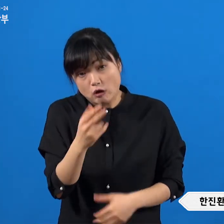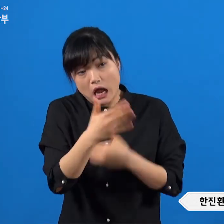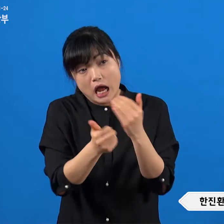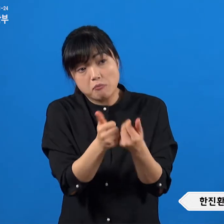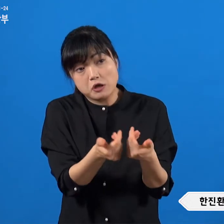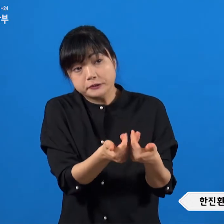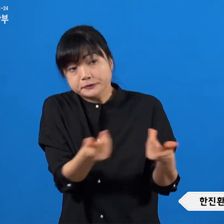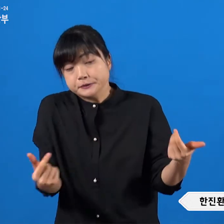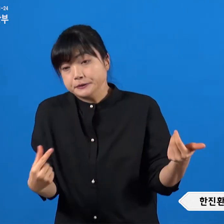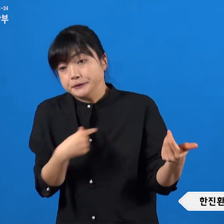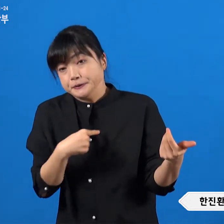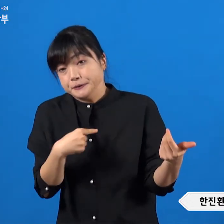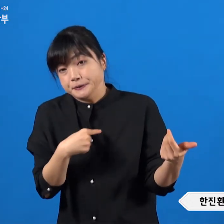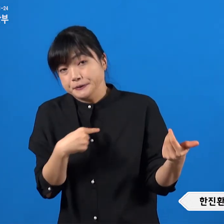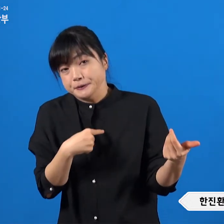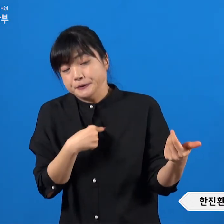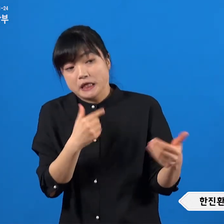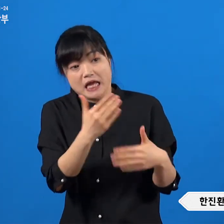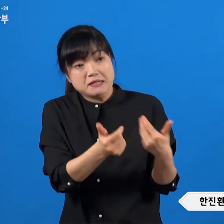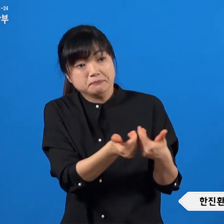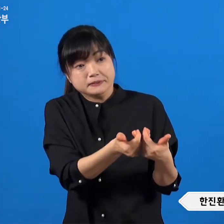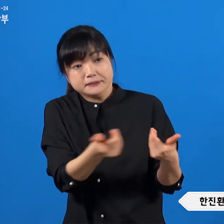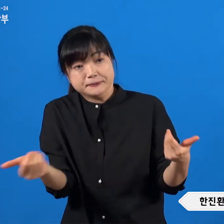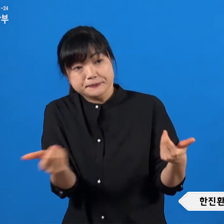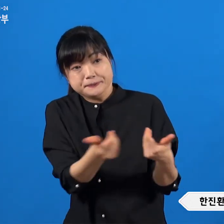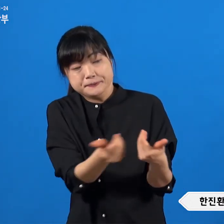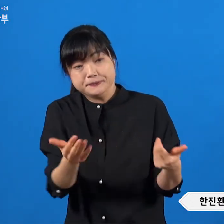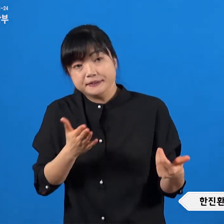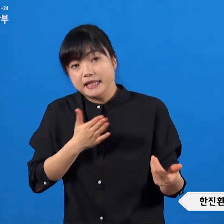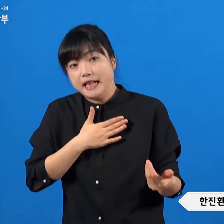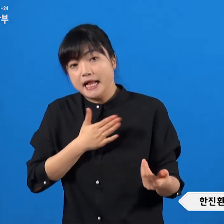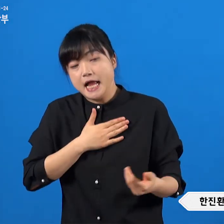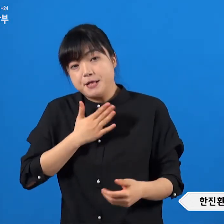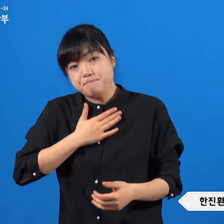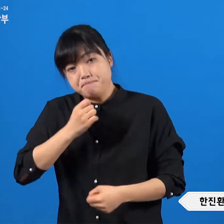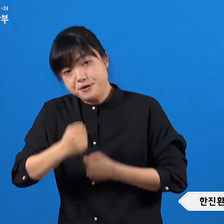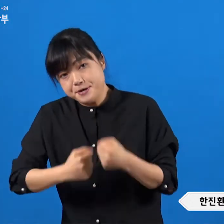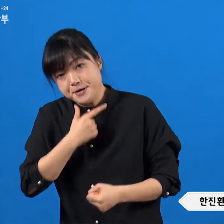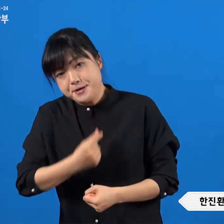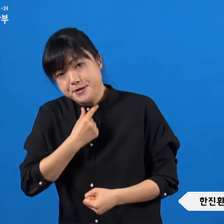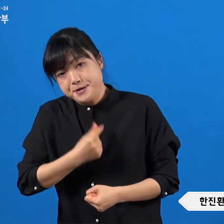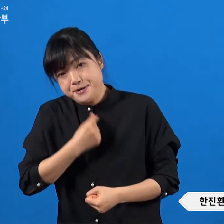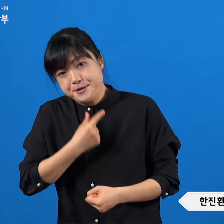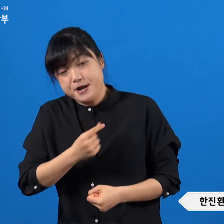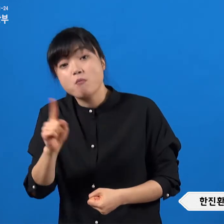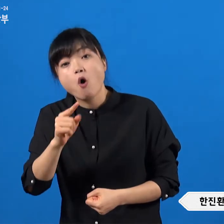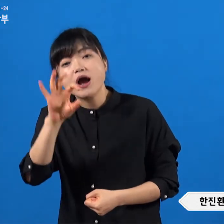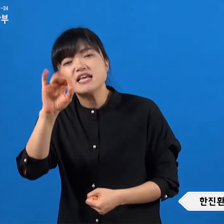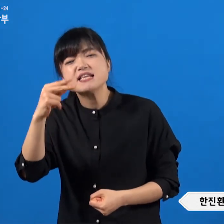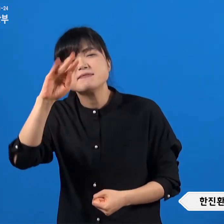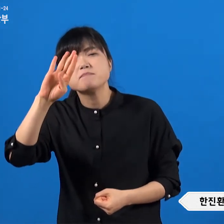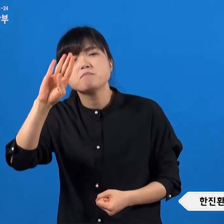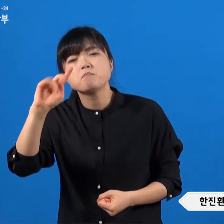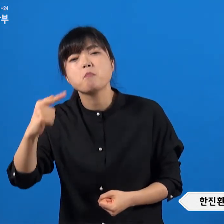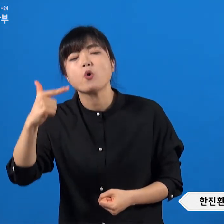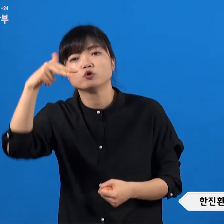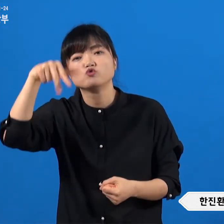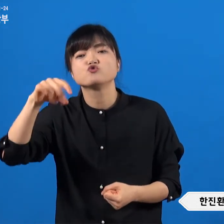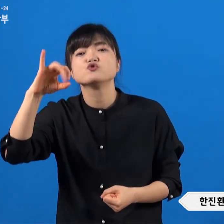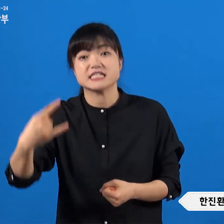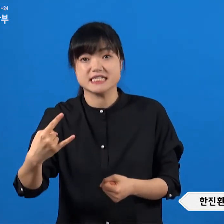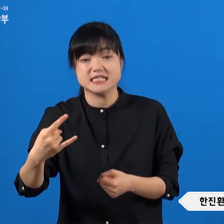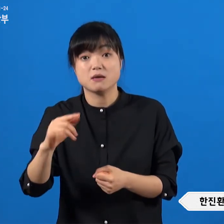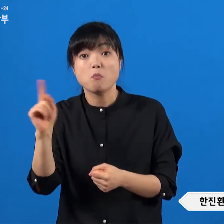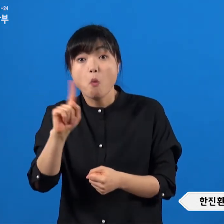떠나서 자기가 주인이 되어서 살려고 합니다. 그런 사고를 인본주의라고 하지요.